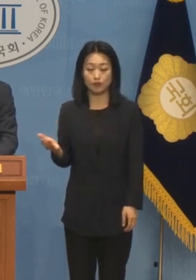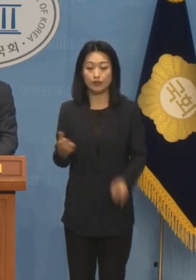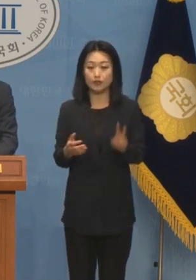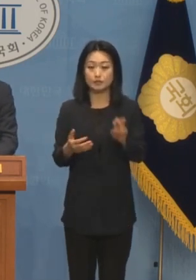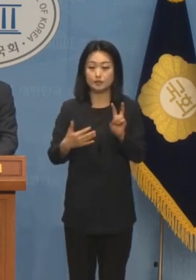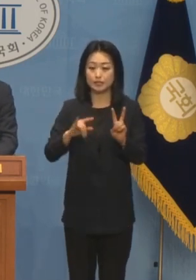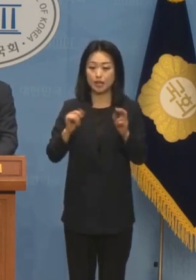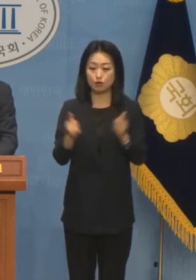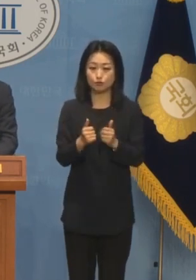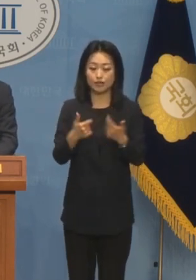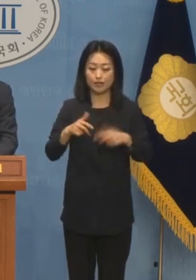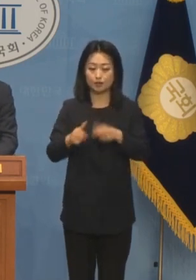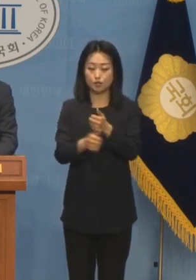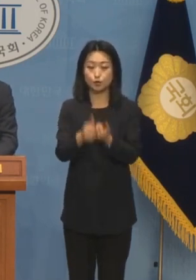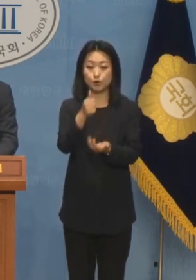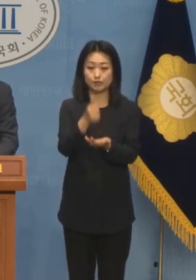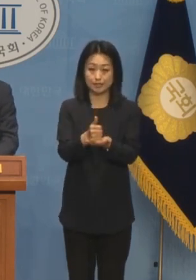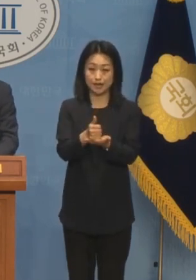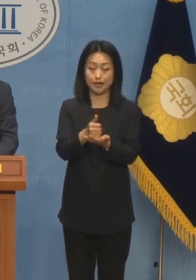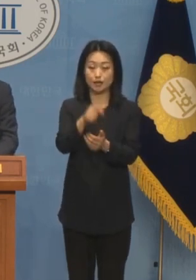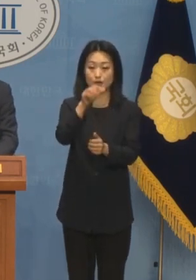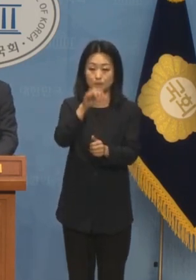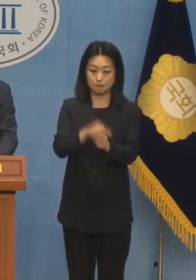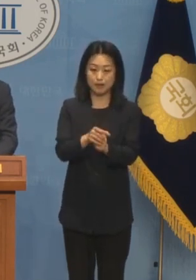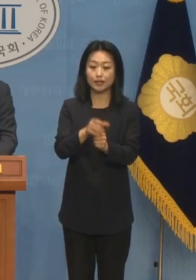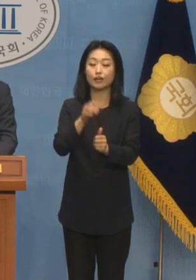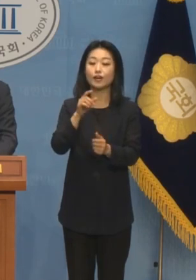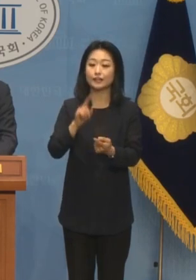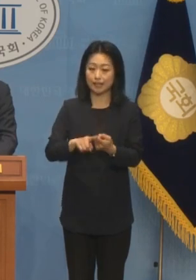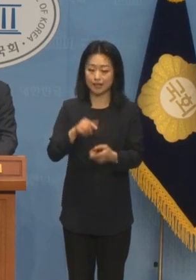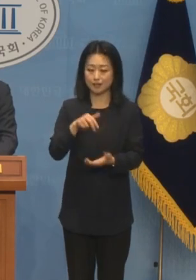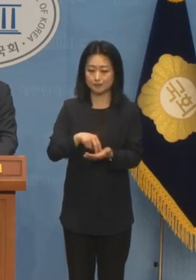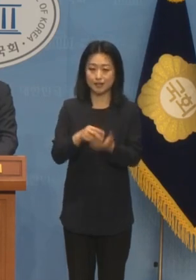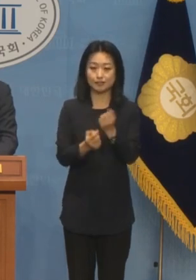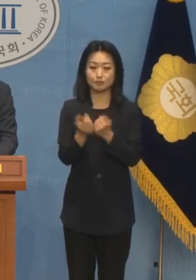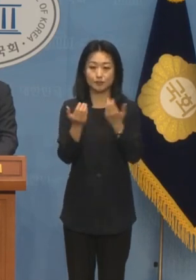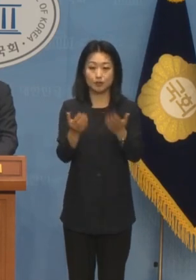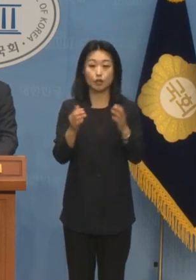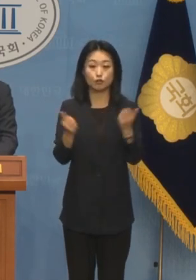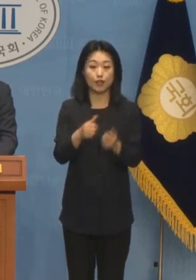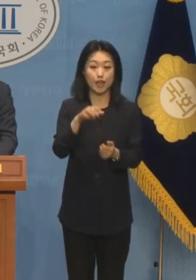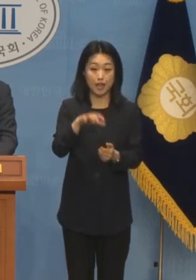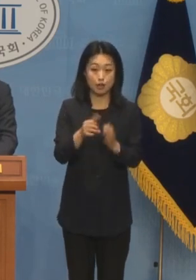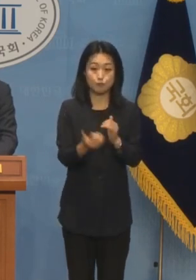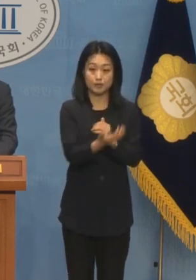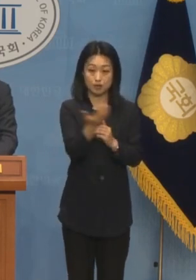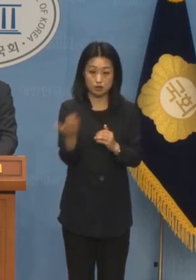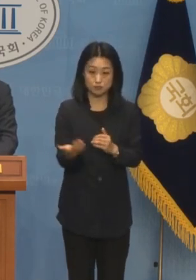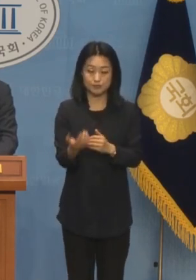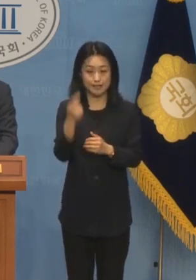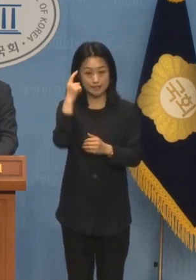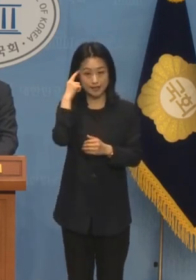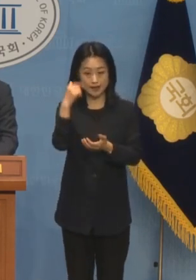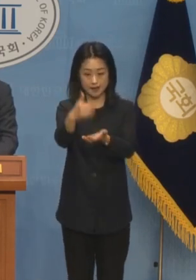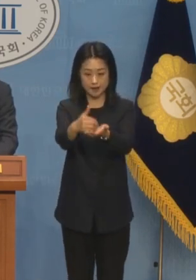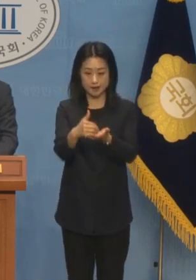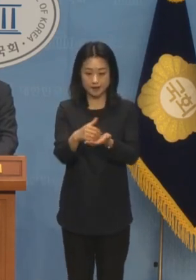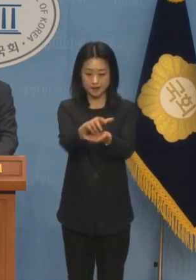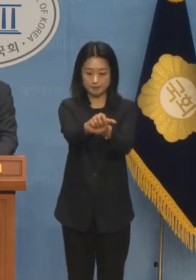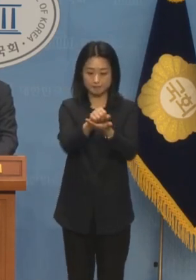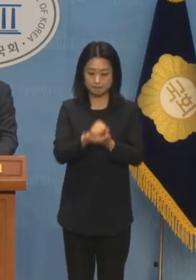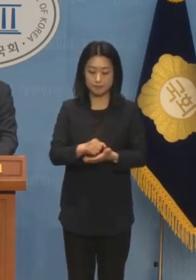22대 국회 원구성에 대한 입장을 말씀드리며 국회가 민의 뜻을 엄중하게